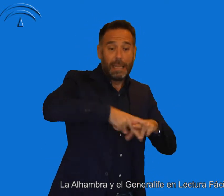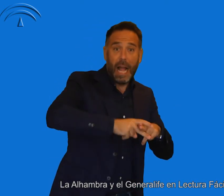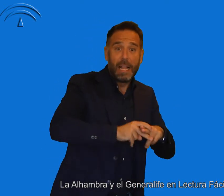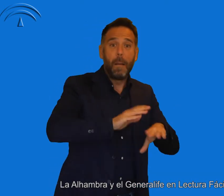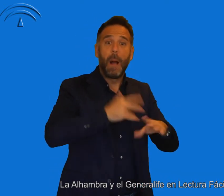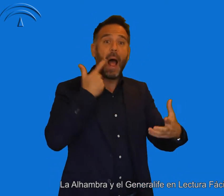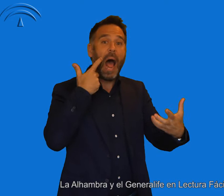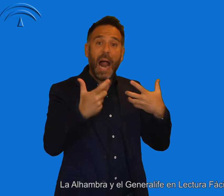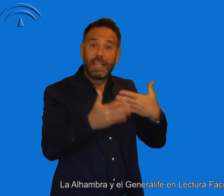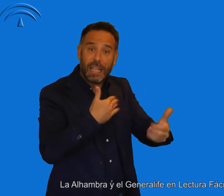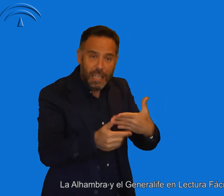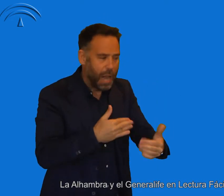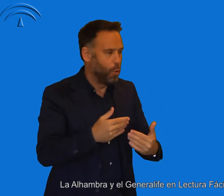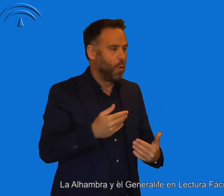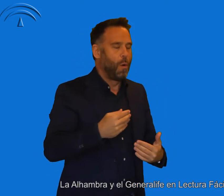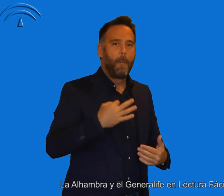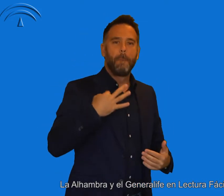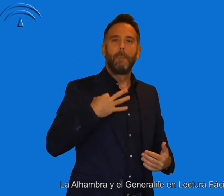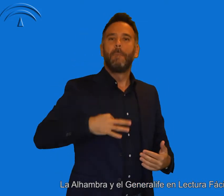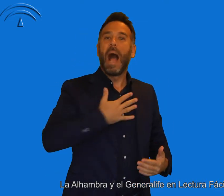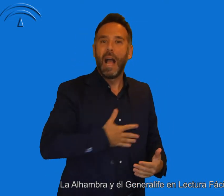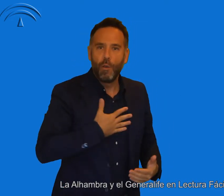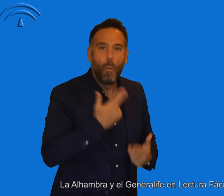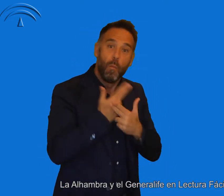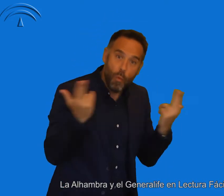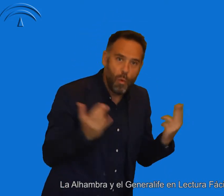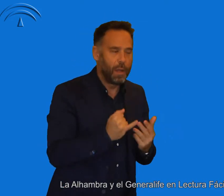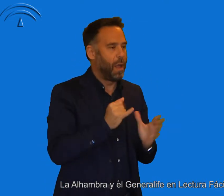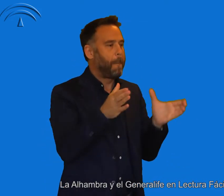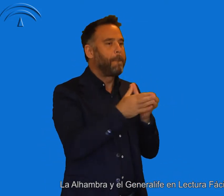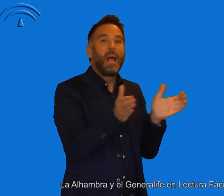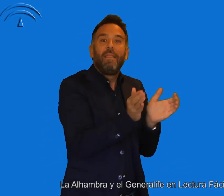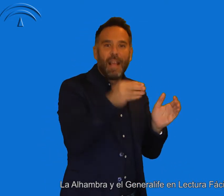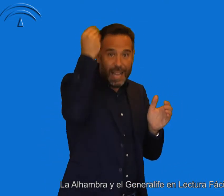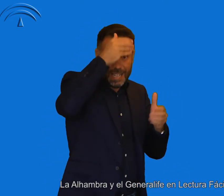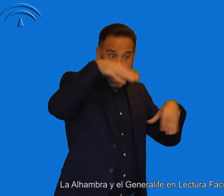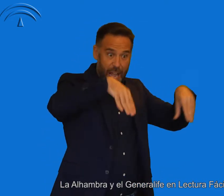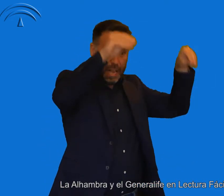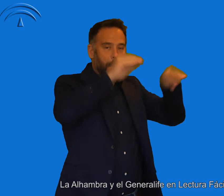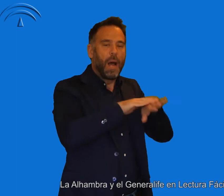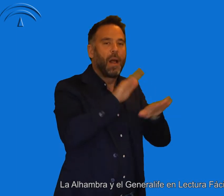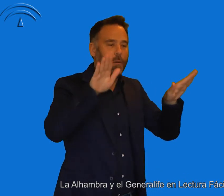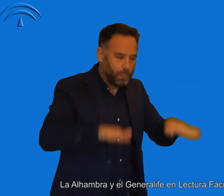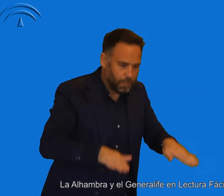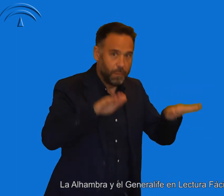empleados y sirvientes de la corte, talleres para los artesanos, baños públicos y mezquitas para la